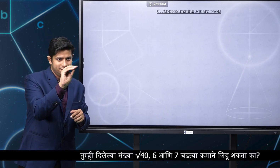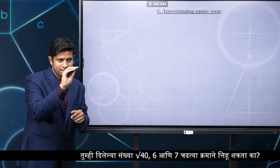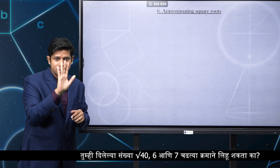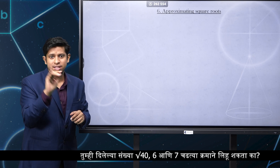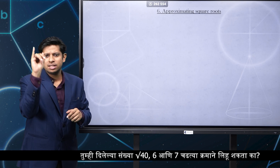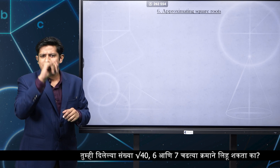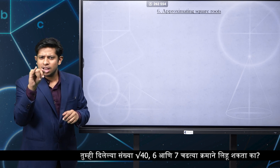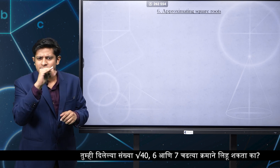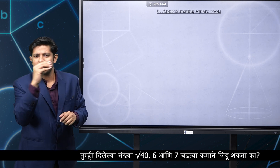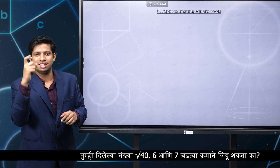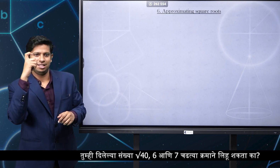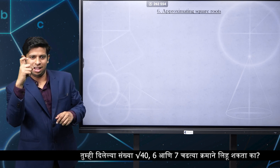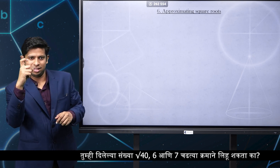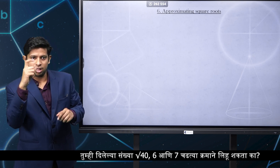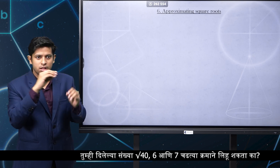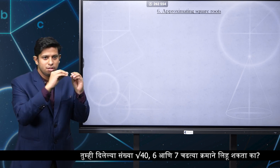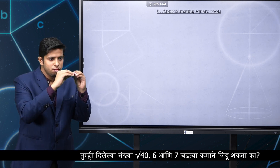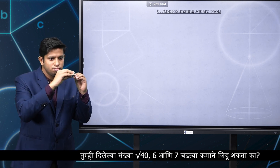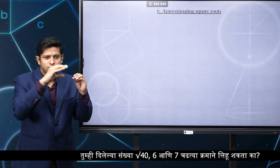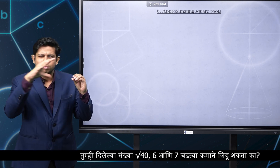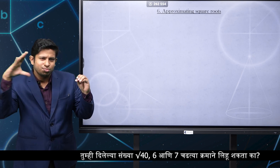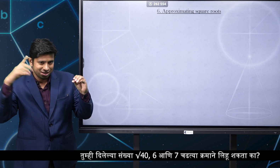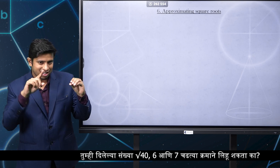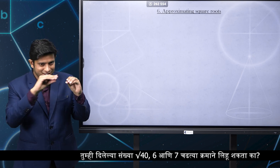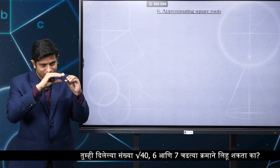6 आणि 7 चढत्या क्रमाने लिहू शकता का?